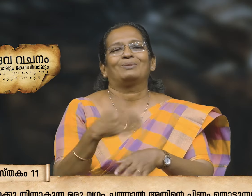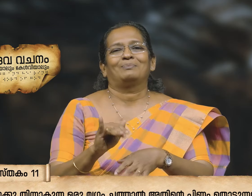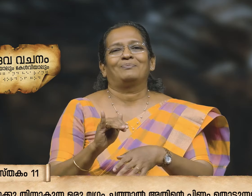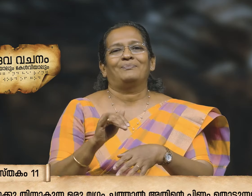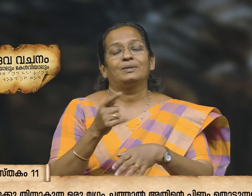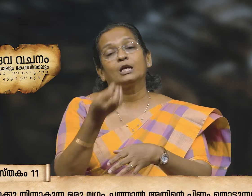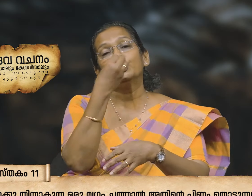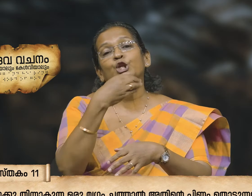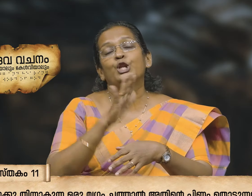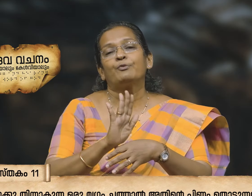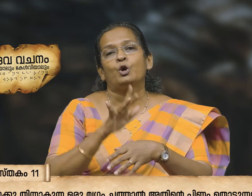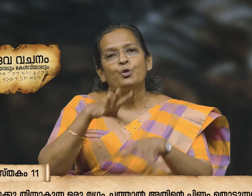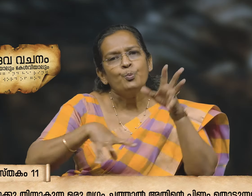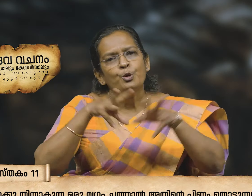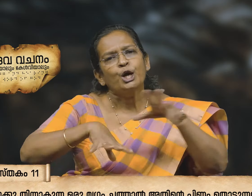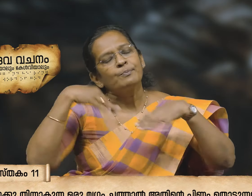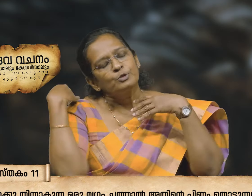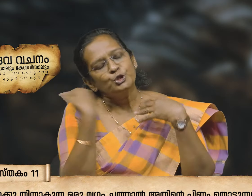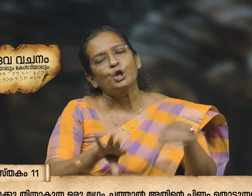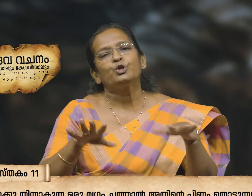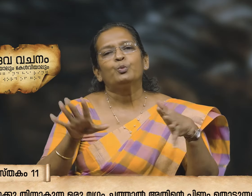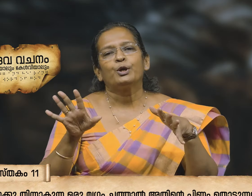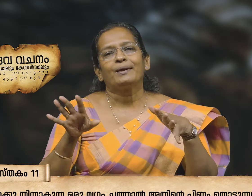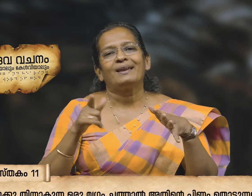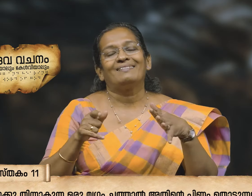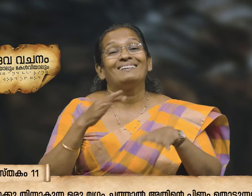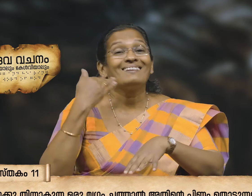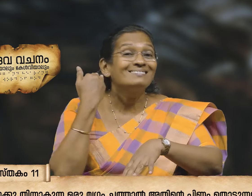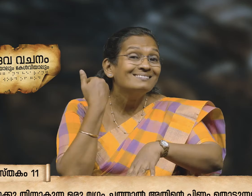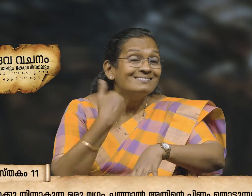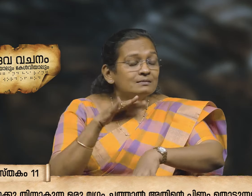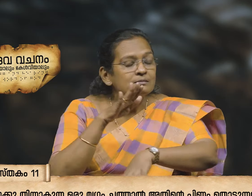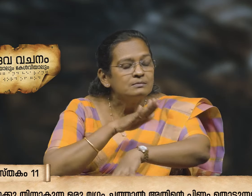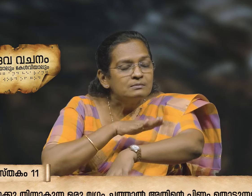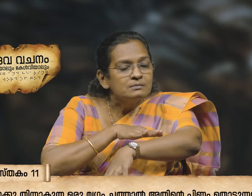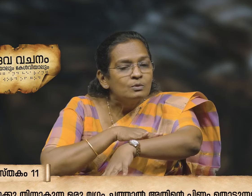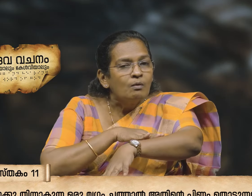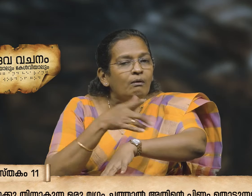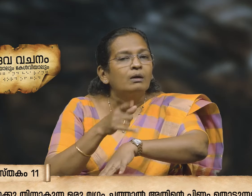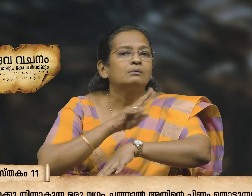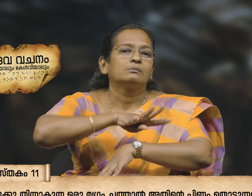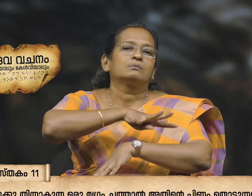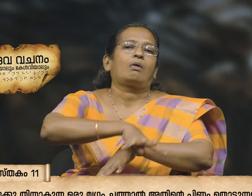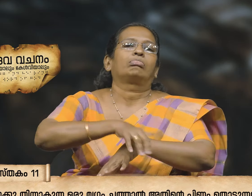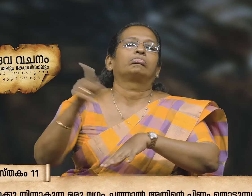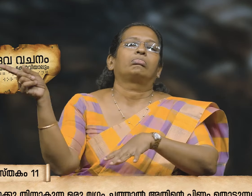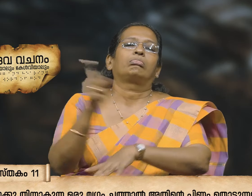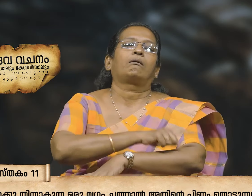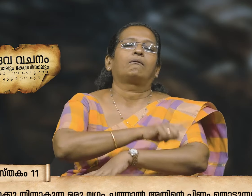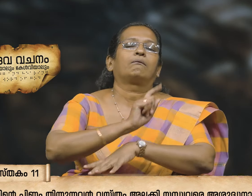നിങ്ങൾക്ക് തിന്നാകുന്ന ഒരു മൃഗം ചത്താൽ അതിൻ്റെ പിണം തൊടുന്നവൻ സന്ധ്യ വരെ അശുദ്ധനായിരിക്കണം.